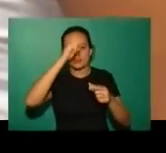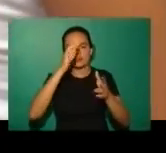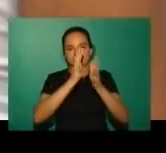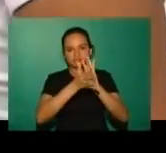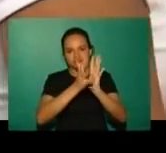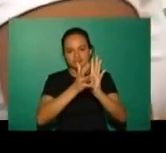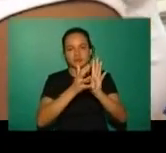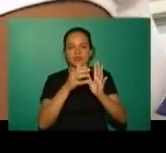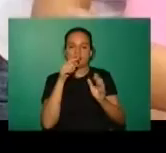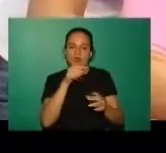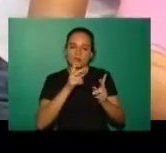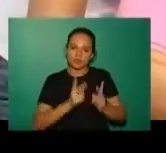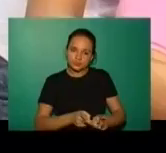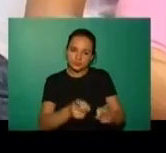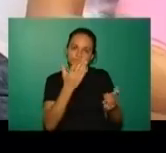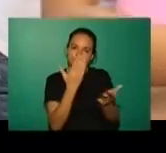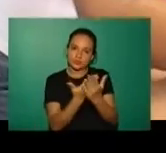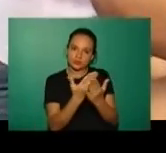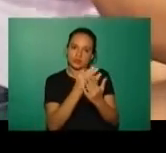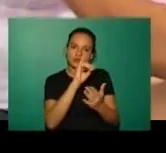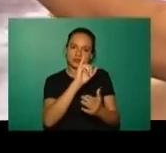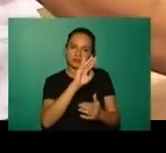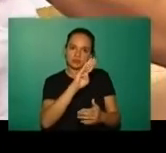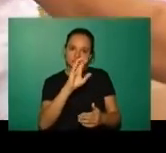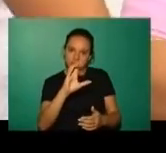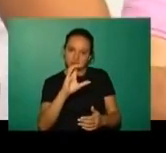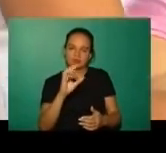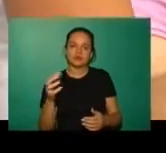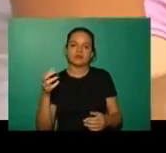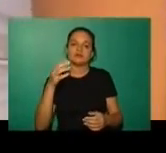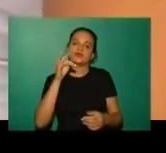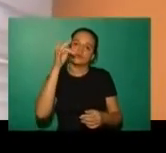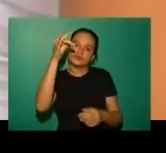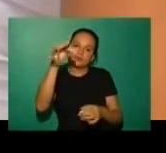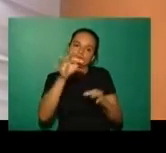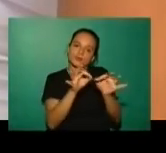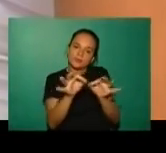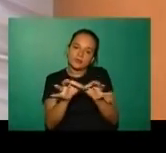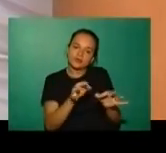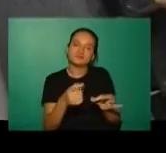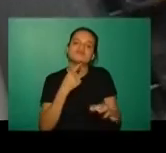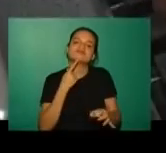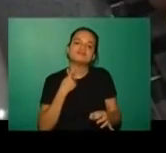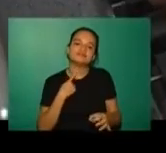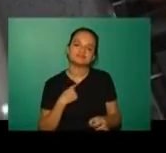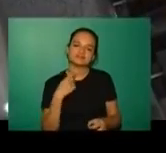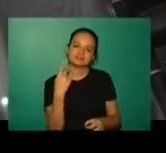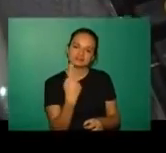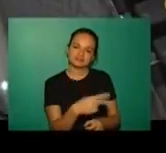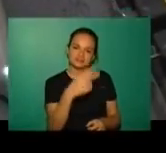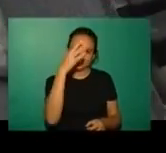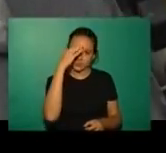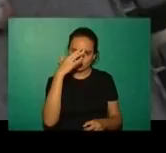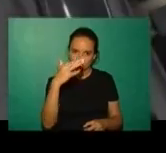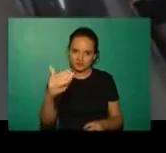tátil. Ela continua seus estudos no Instituto Benjamin Constant e faz planos para o futuro.